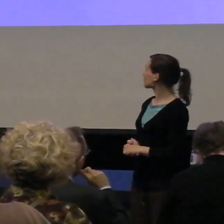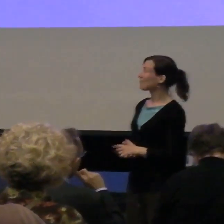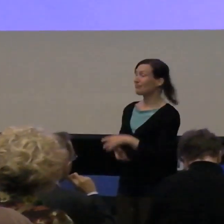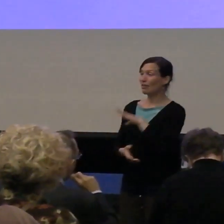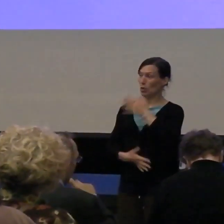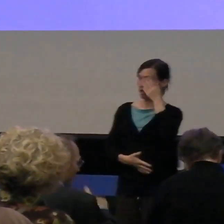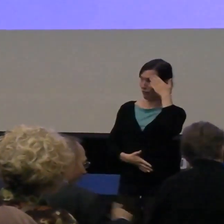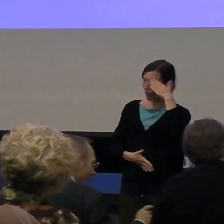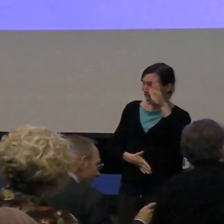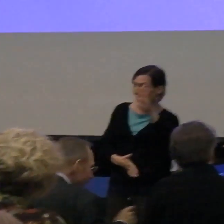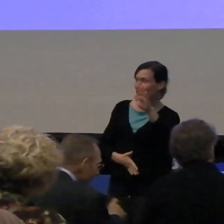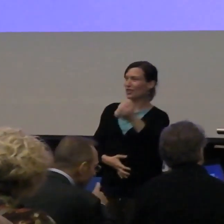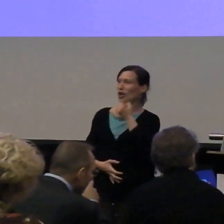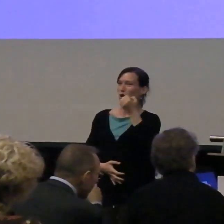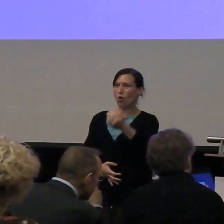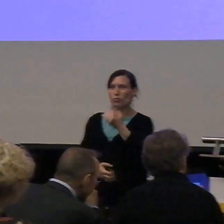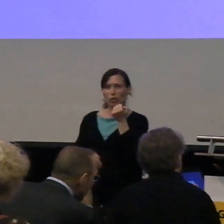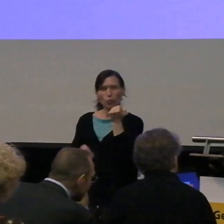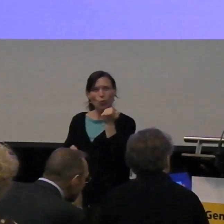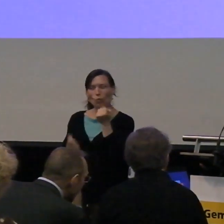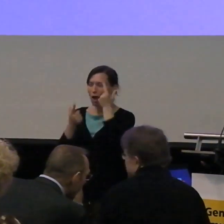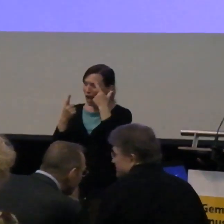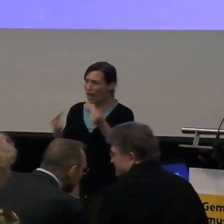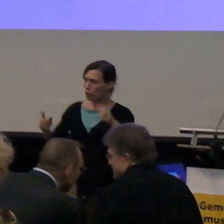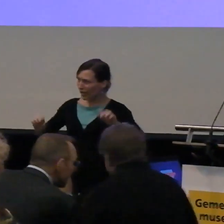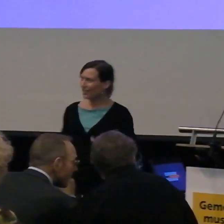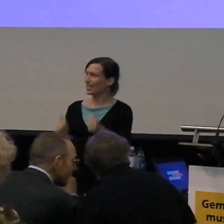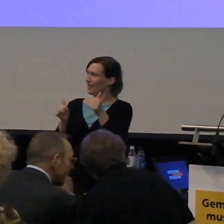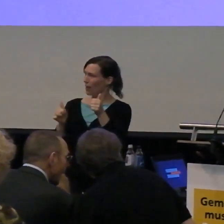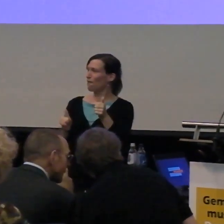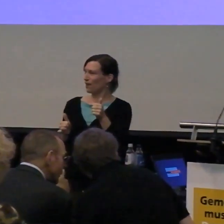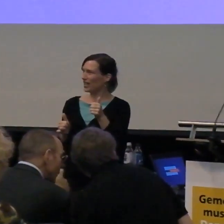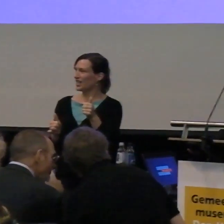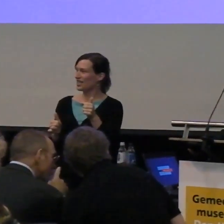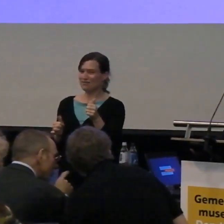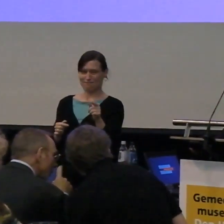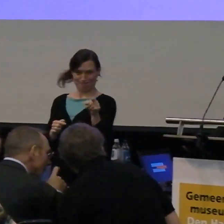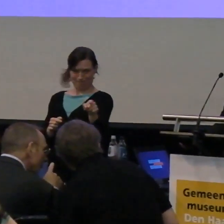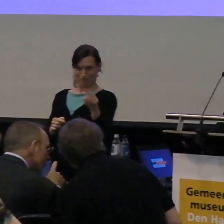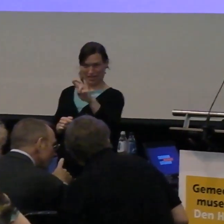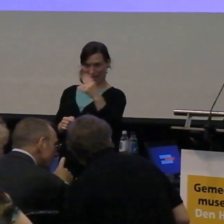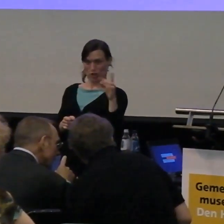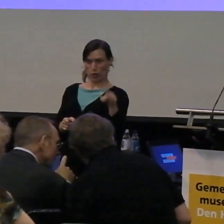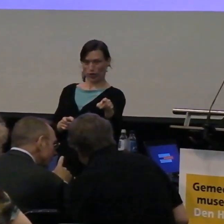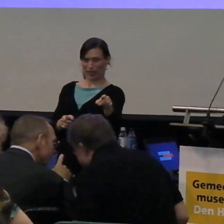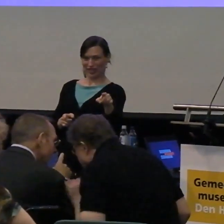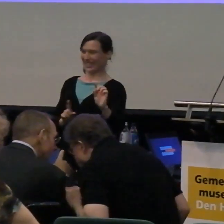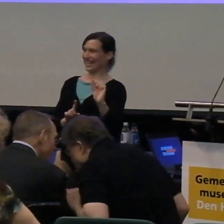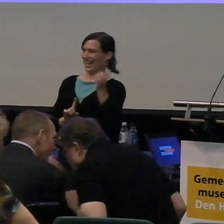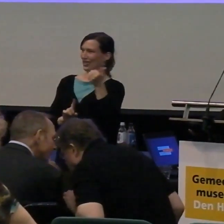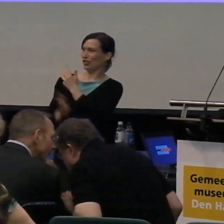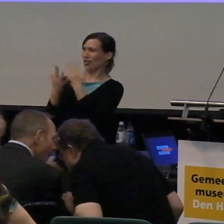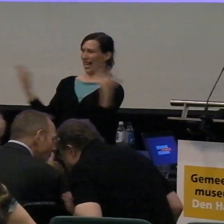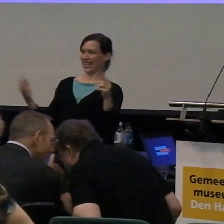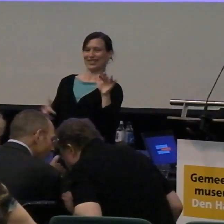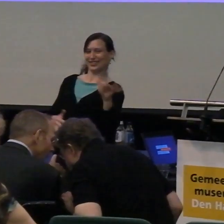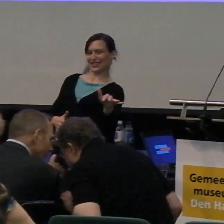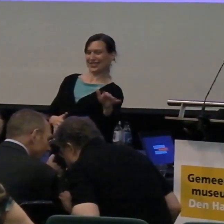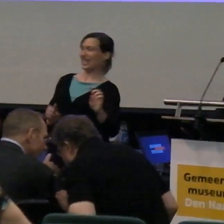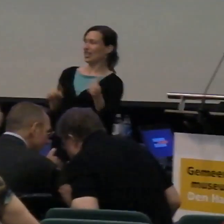Vereerd omdat ik het een ongelooflijk leuk initiatief vond. Ik heb daar met Ruud, die hier op de eerste rij zit als initiatiefnemer,